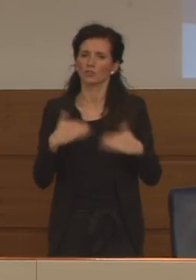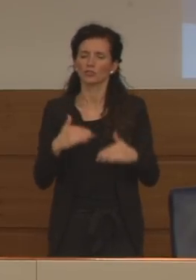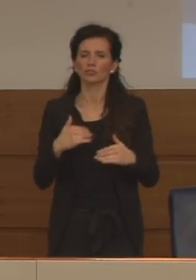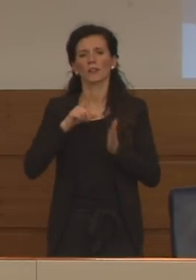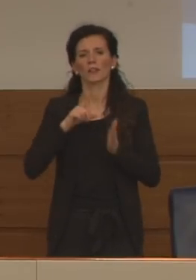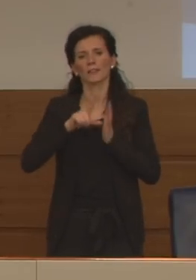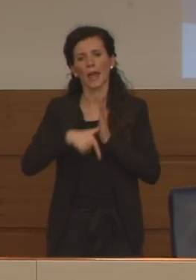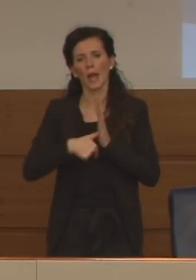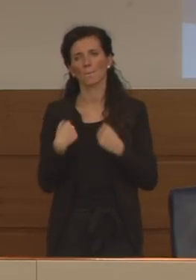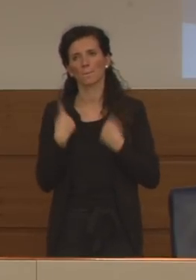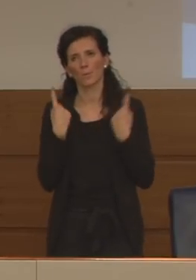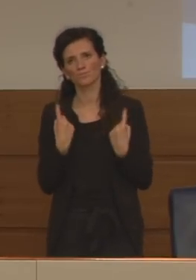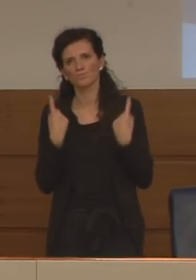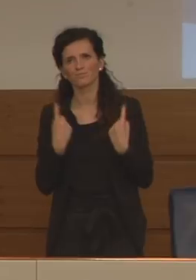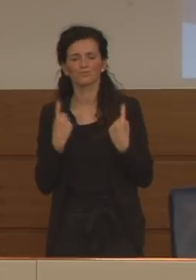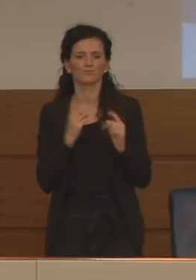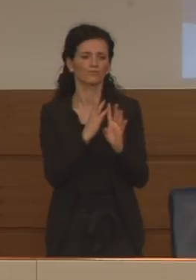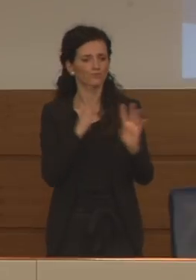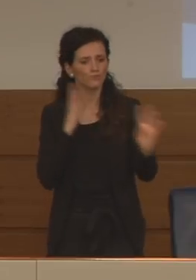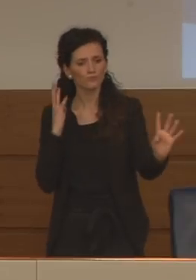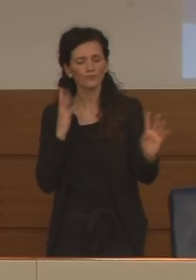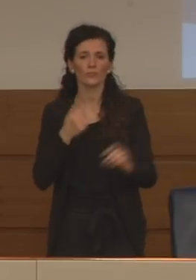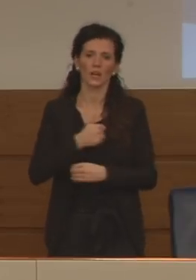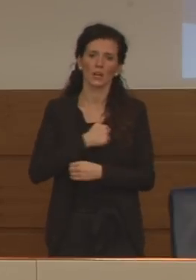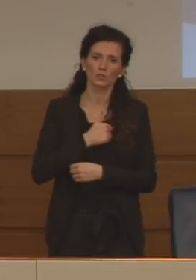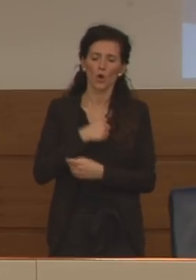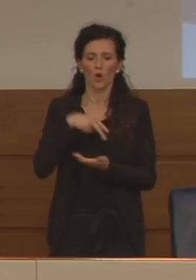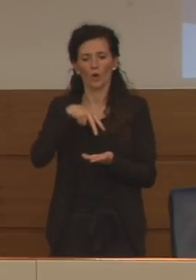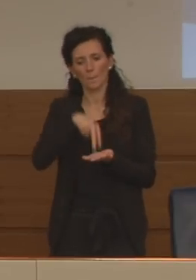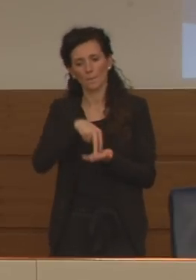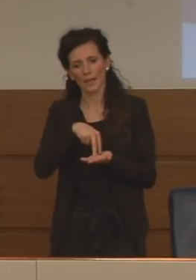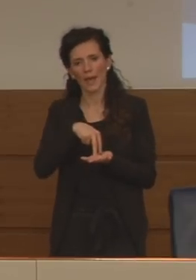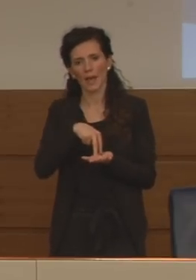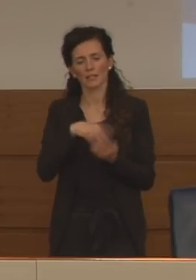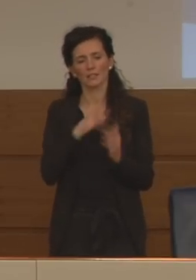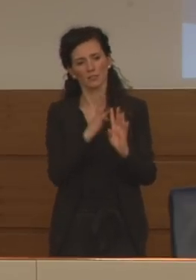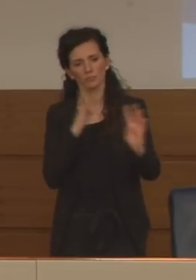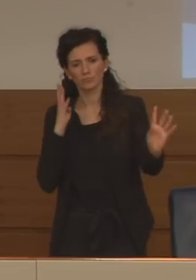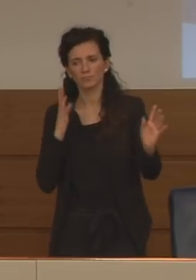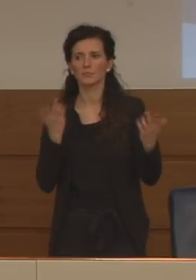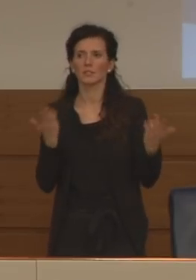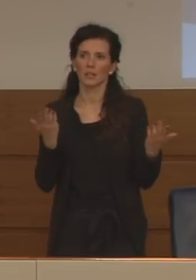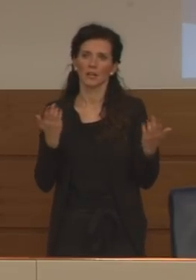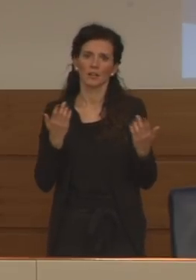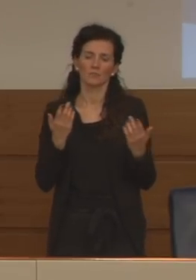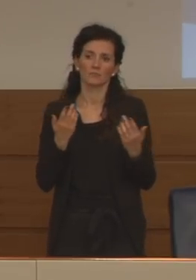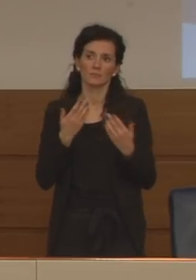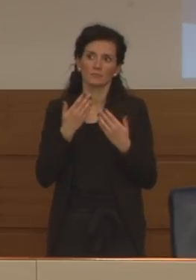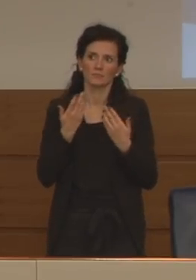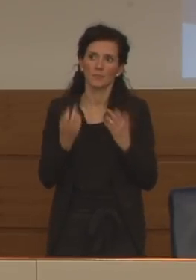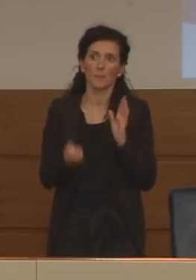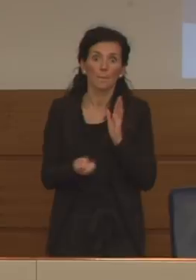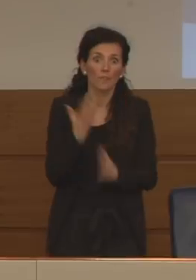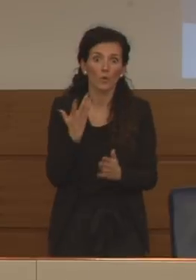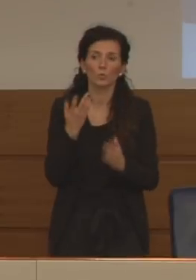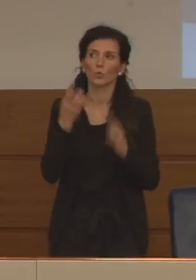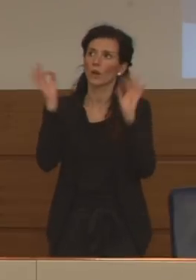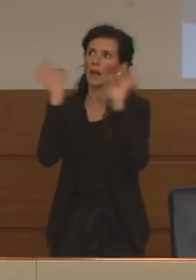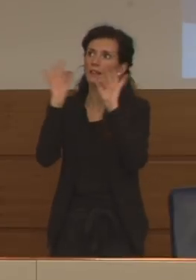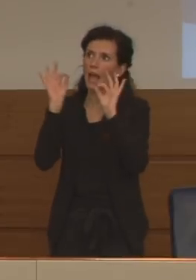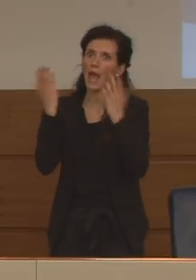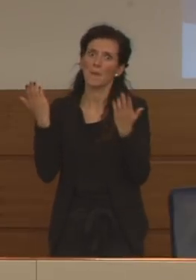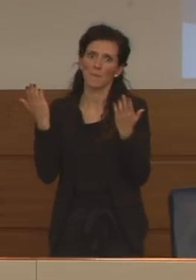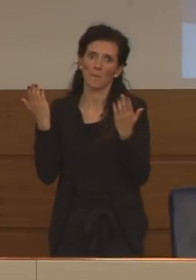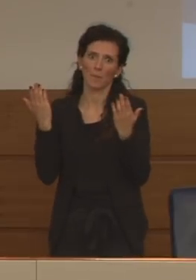tempo aspettando un po da sola in piedi fortunatamente il clima adesso magari favorisce però